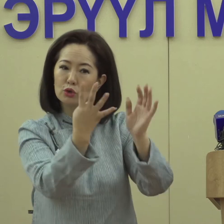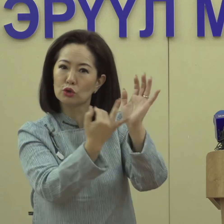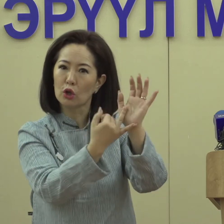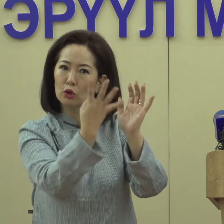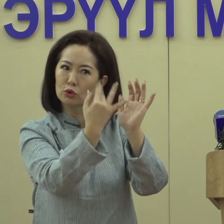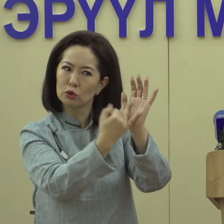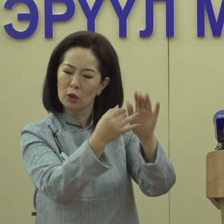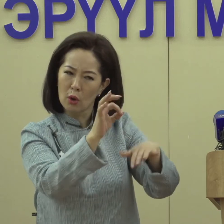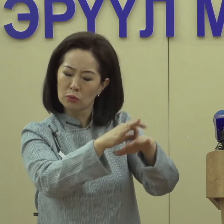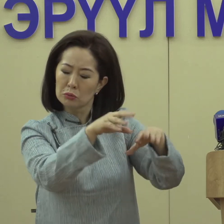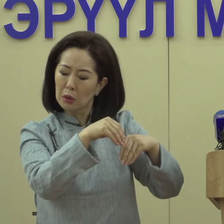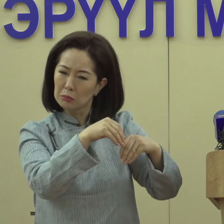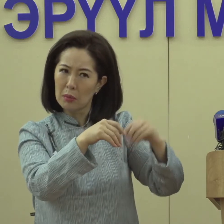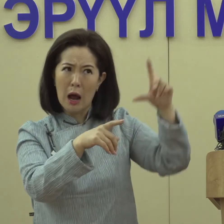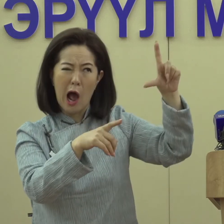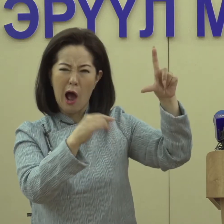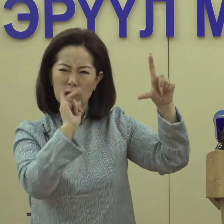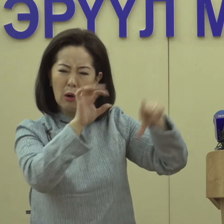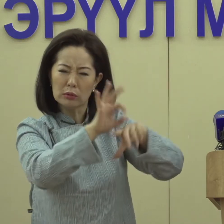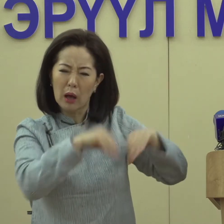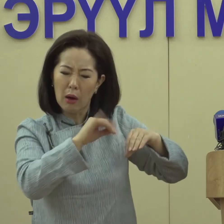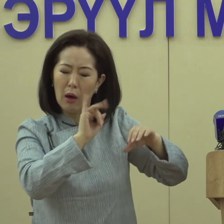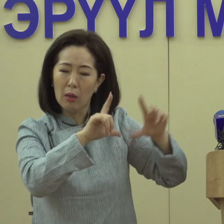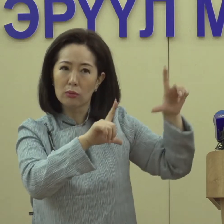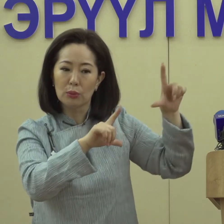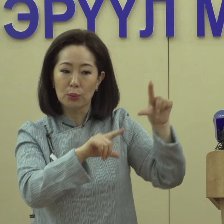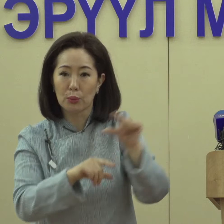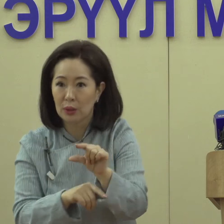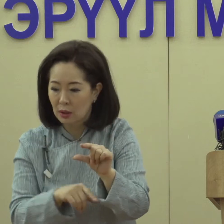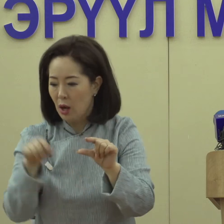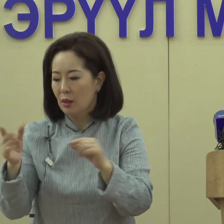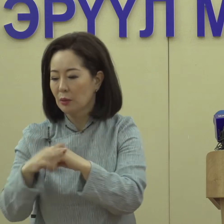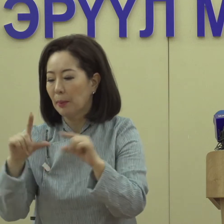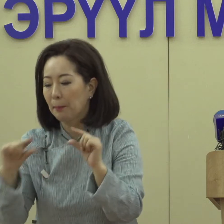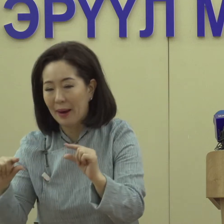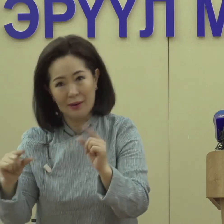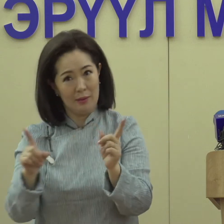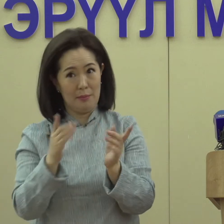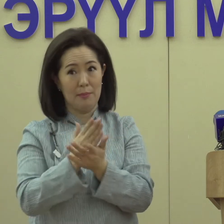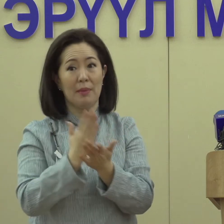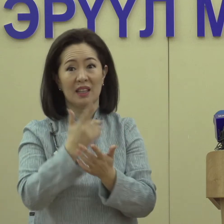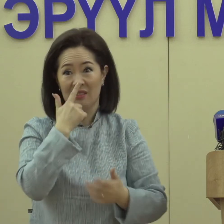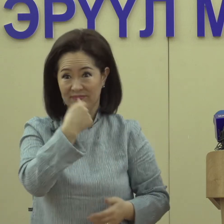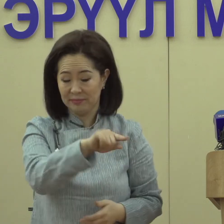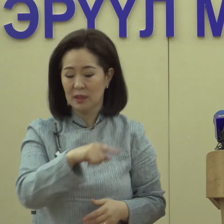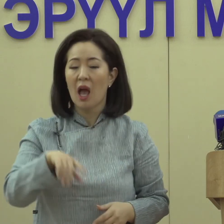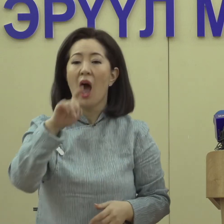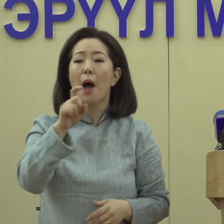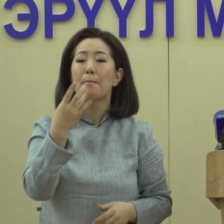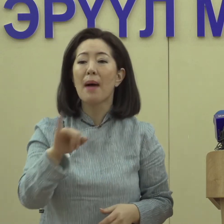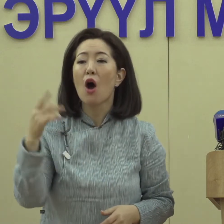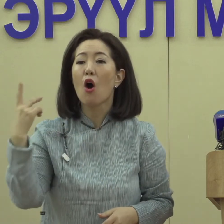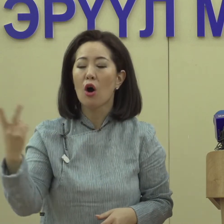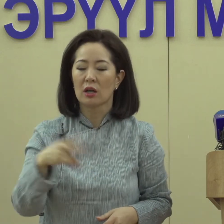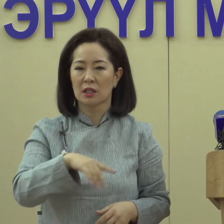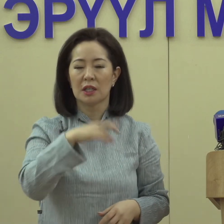дэгдлийг хяналтандаа авч байгаа гэсэн одоо шинж гарч байна. Хүбэй мужаас гадна Бээжинд 2 тохиолдол, Гонконгт